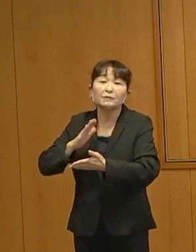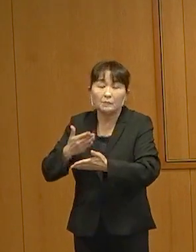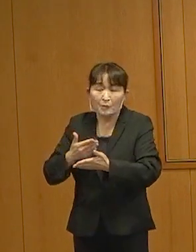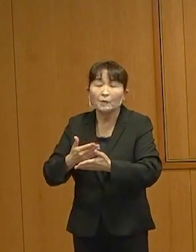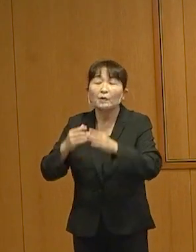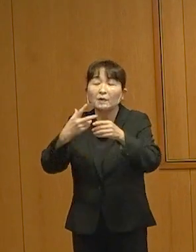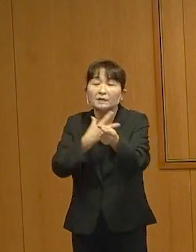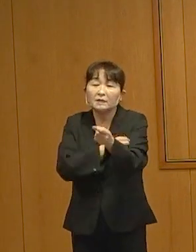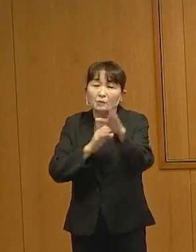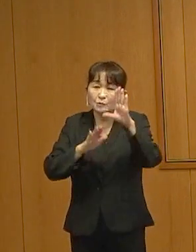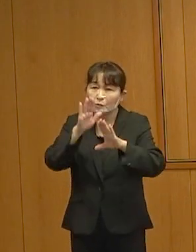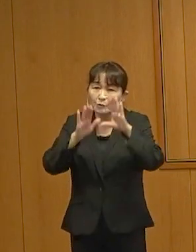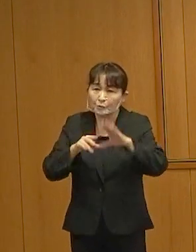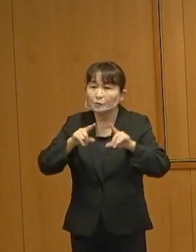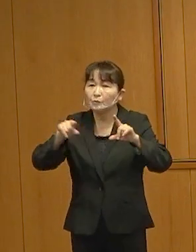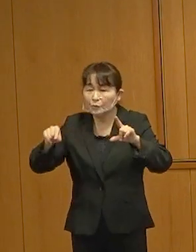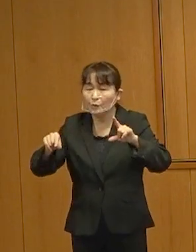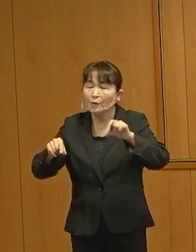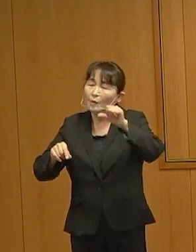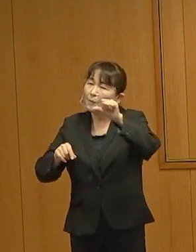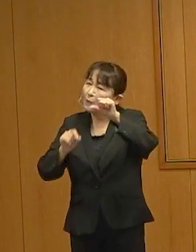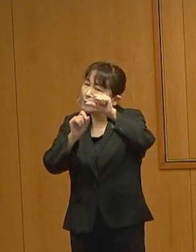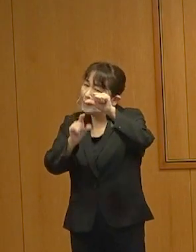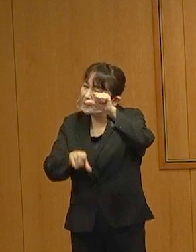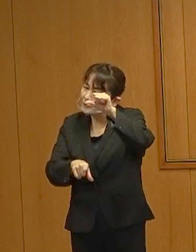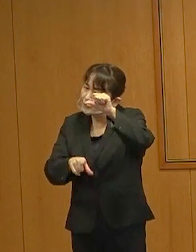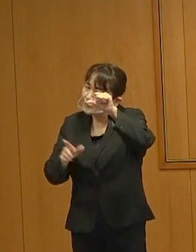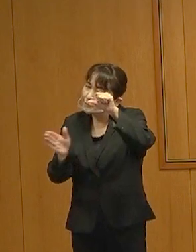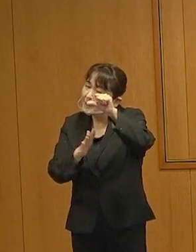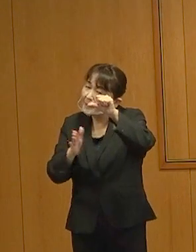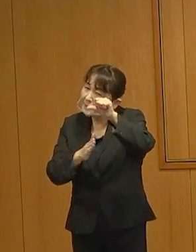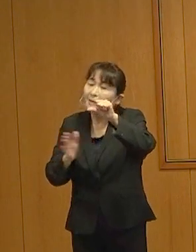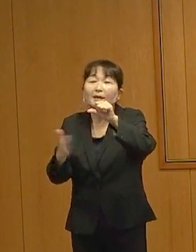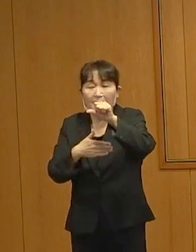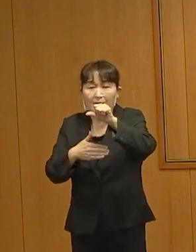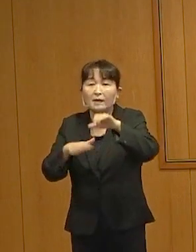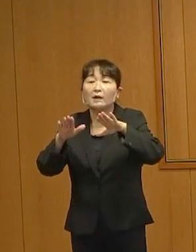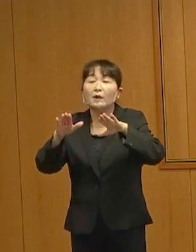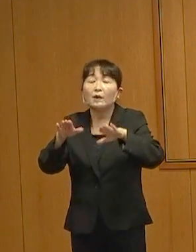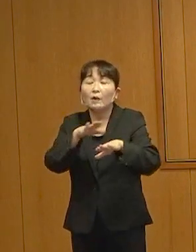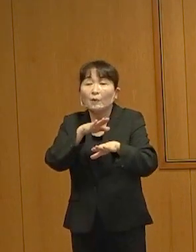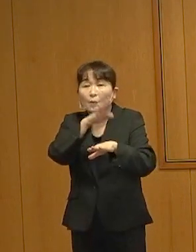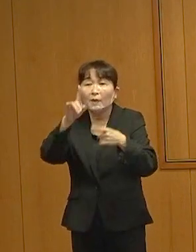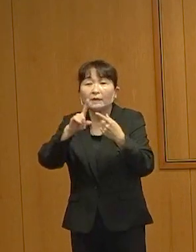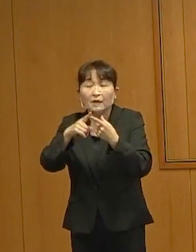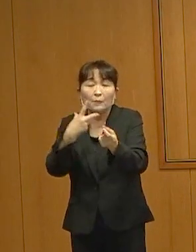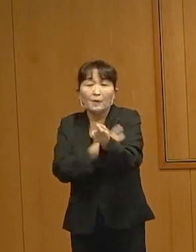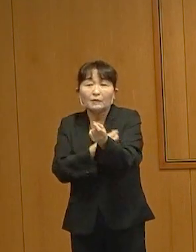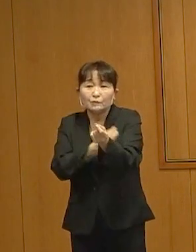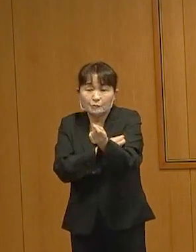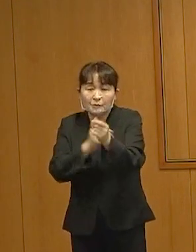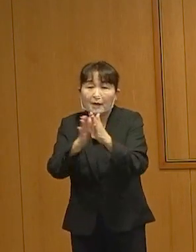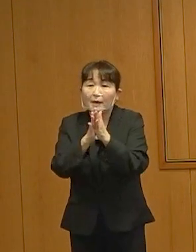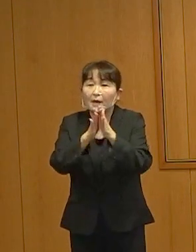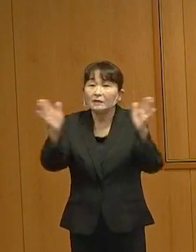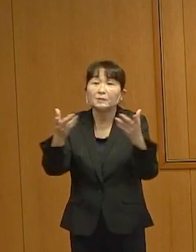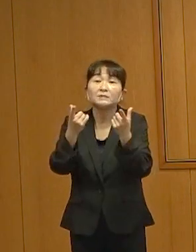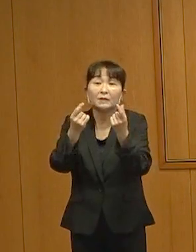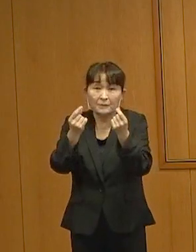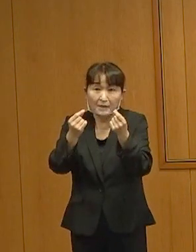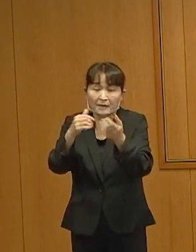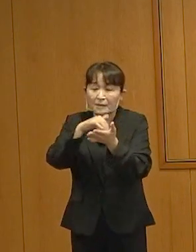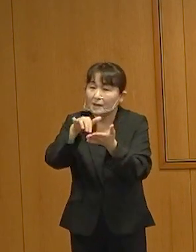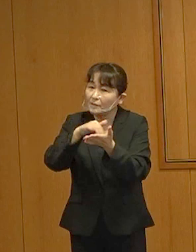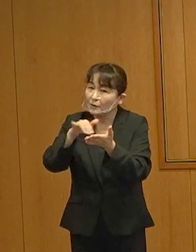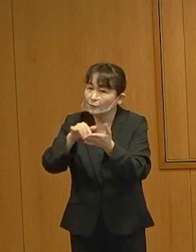と、やっぱりピークが5月ぐらいからでしたので、まあ、その時点に合わせた形で来年度になるかな、来